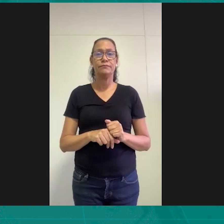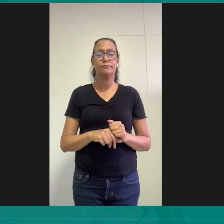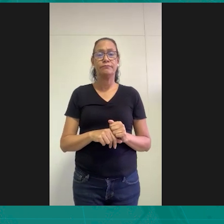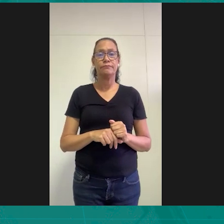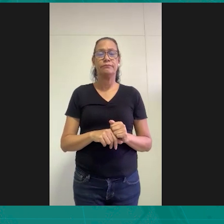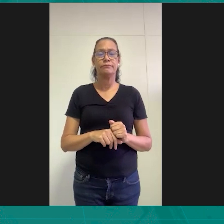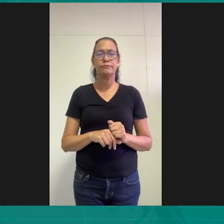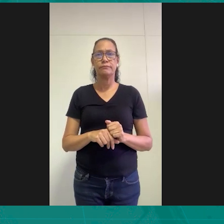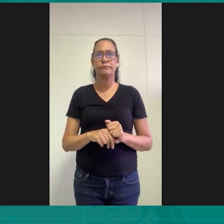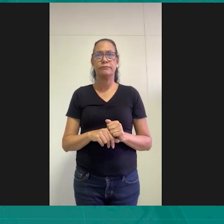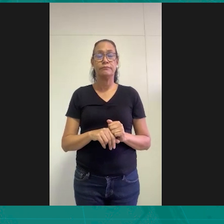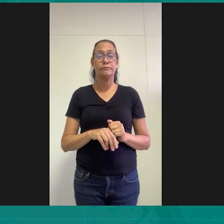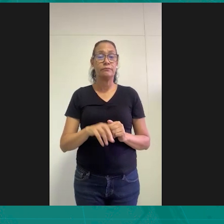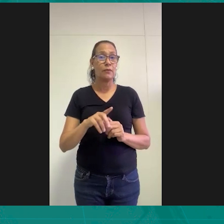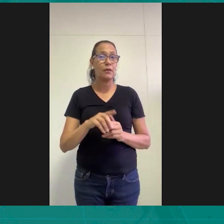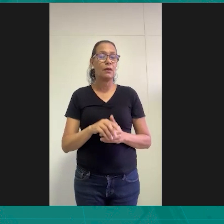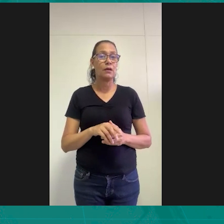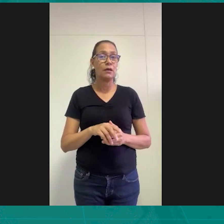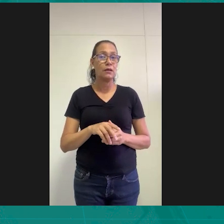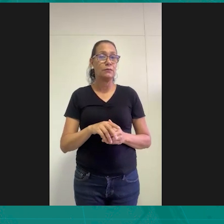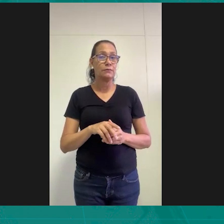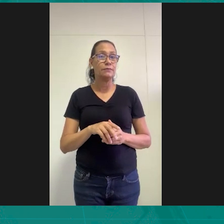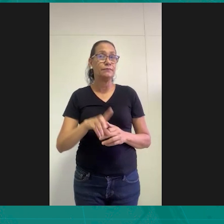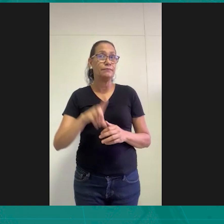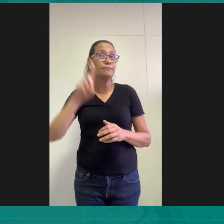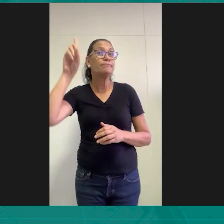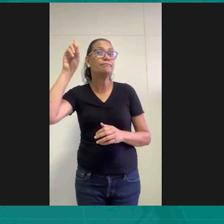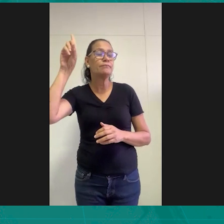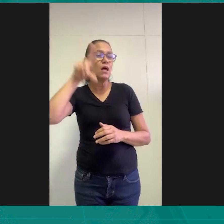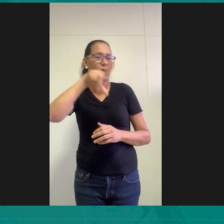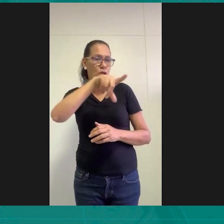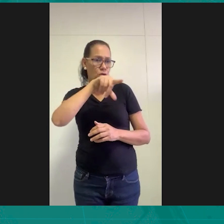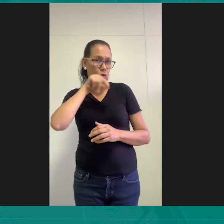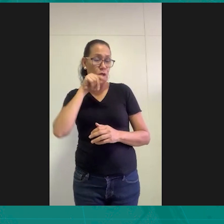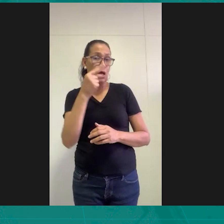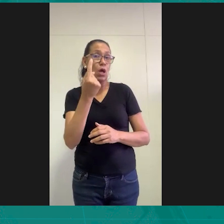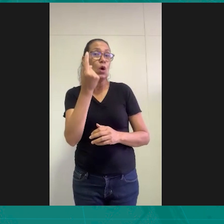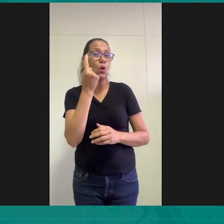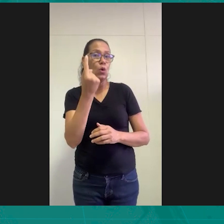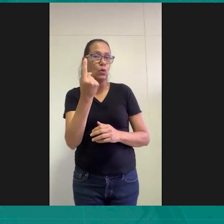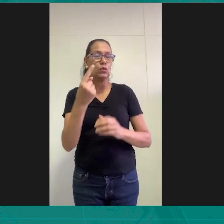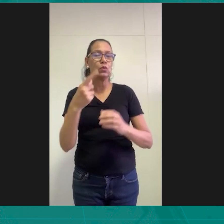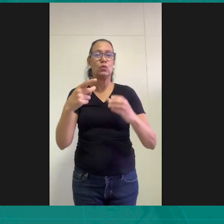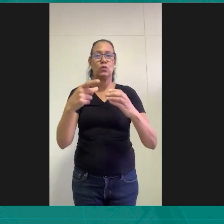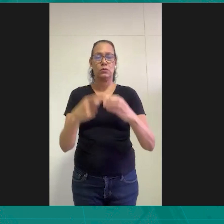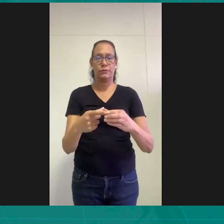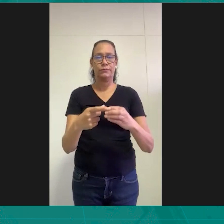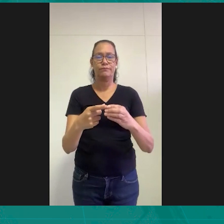escolheria um lugar. Agora em 2 Crônicas 6,